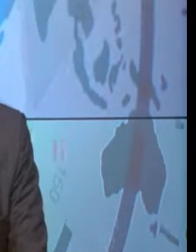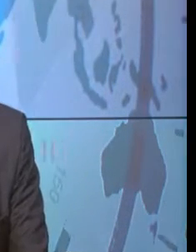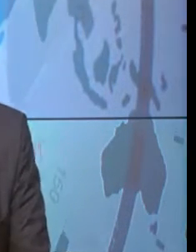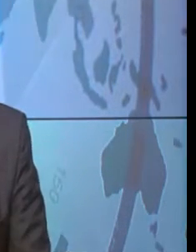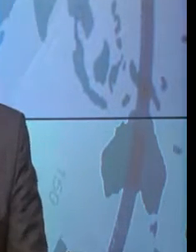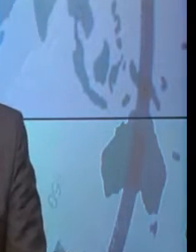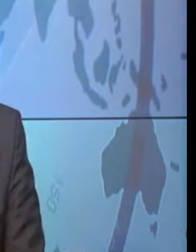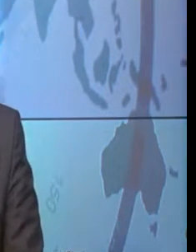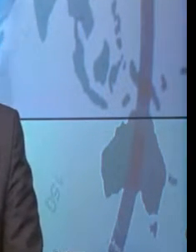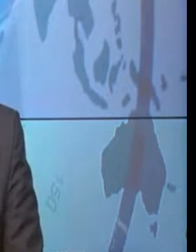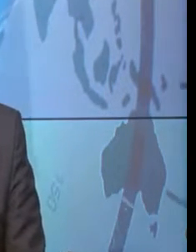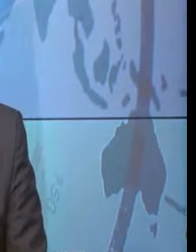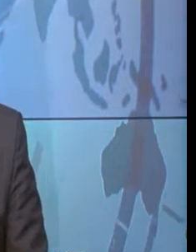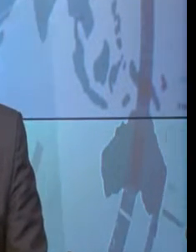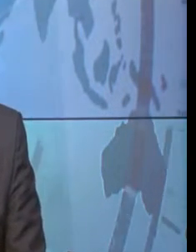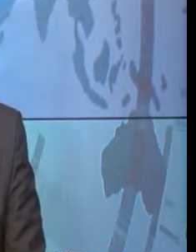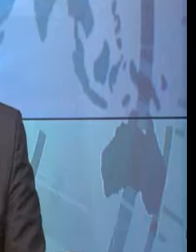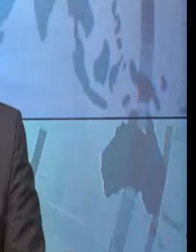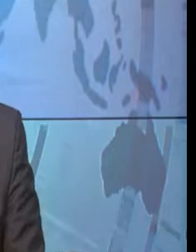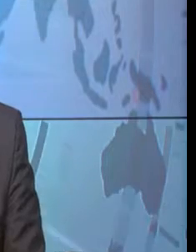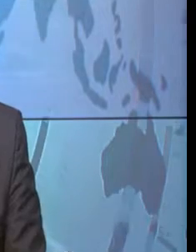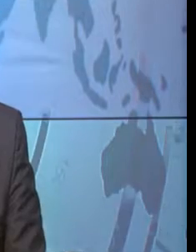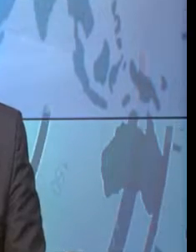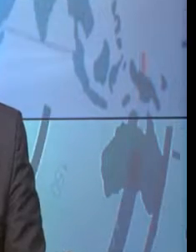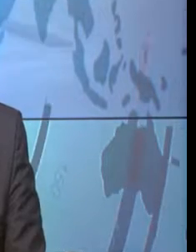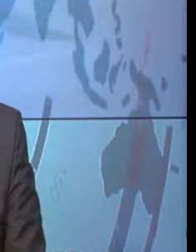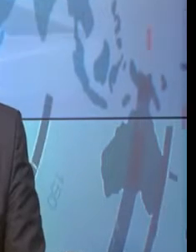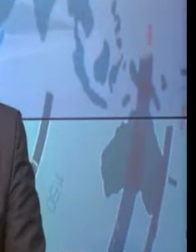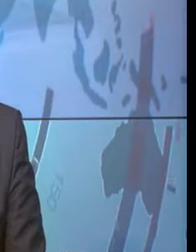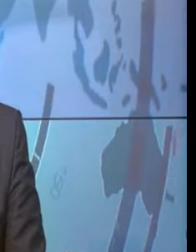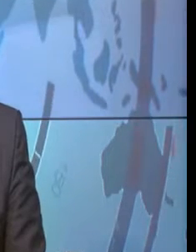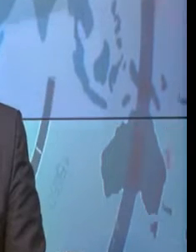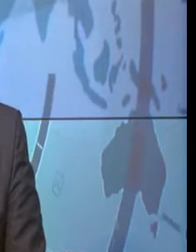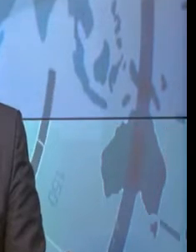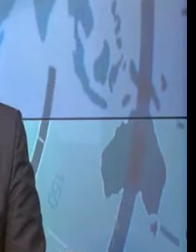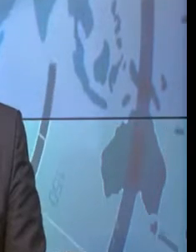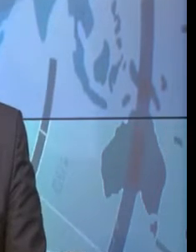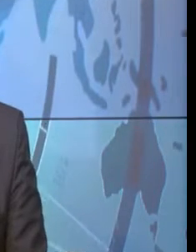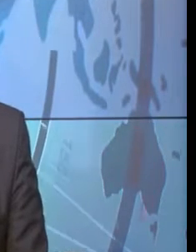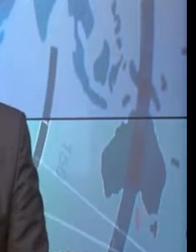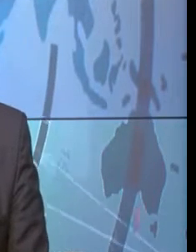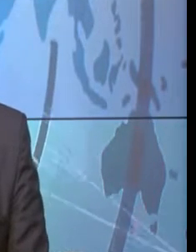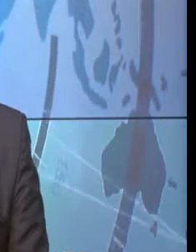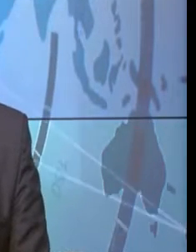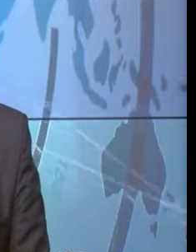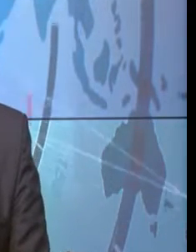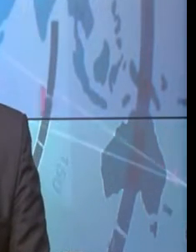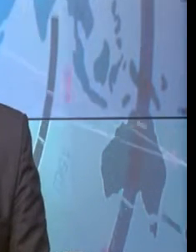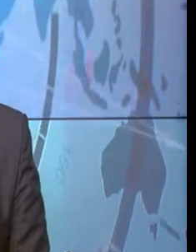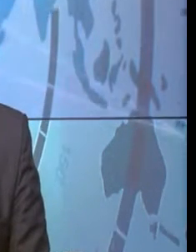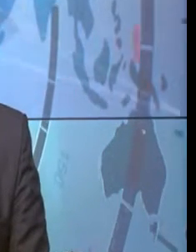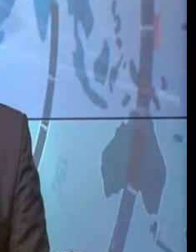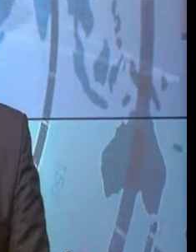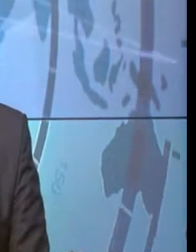كان هناك متابعة دولية لمجريات الانتخابات حتى أسفرت عن النتائج الأولية